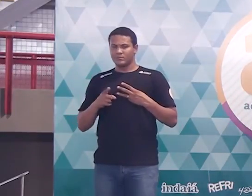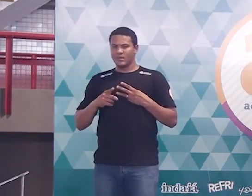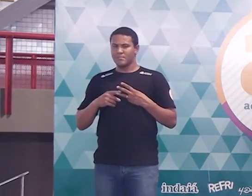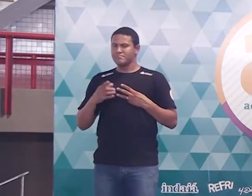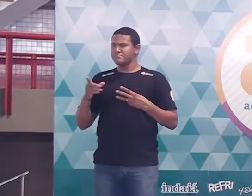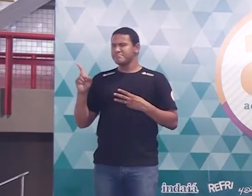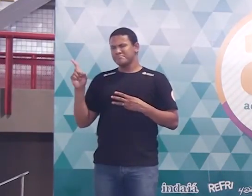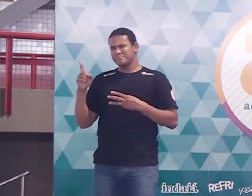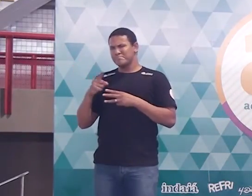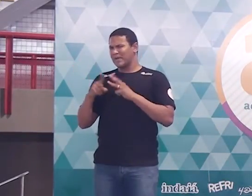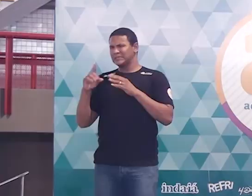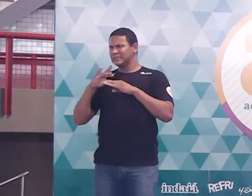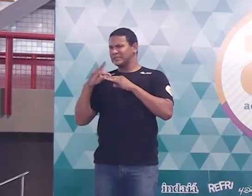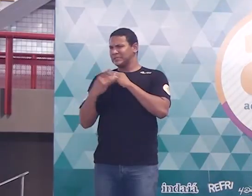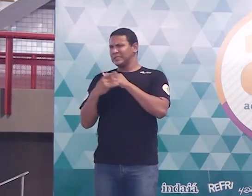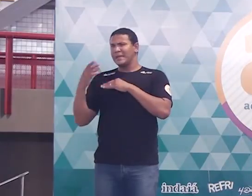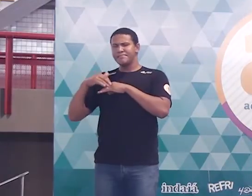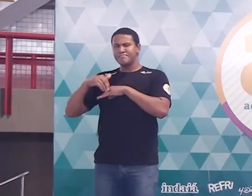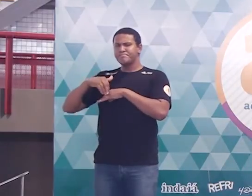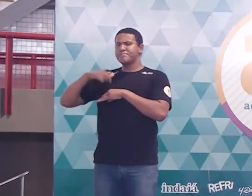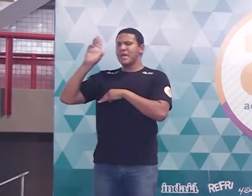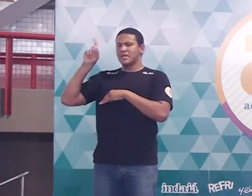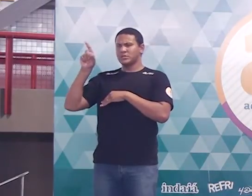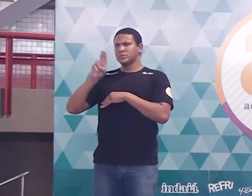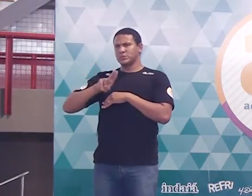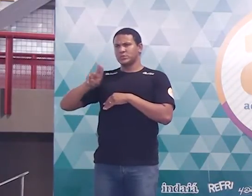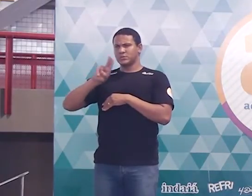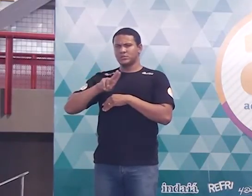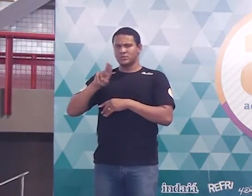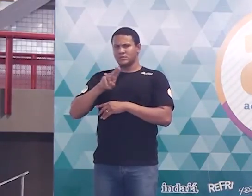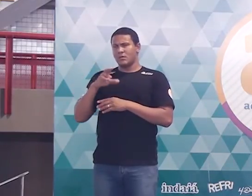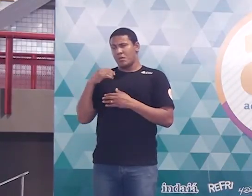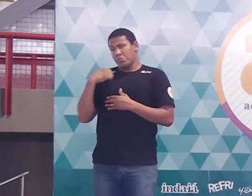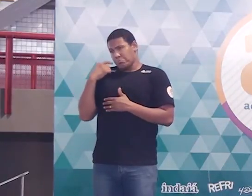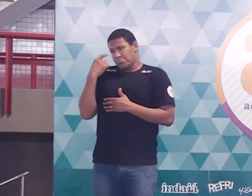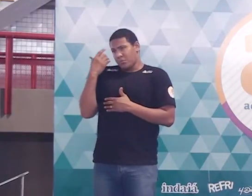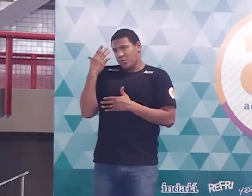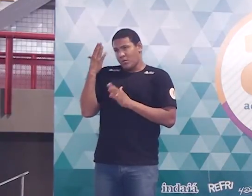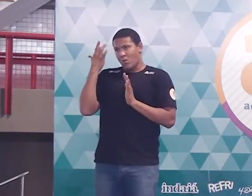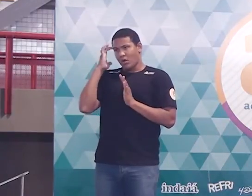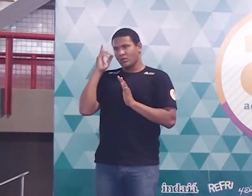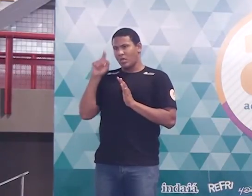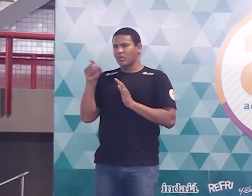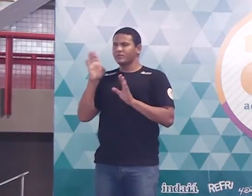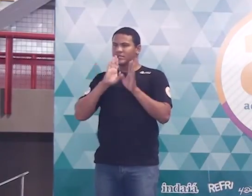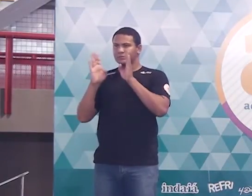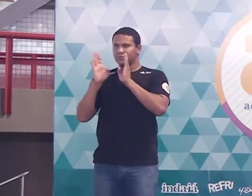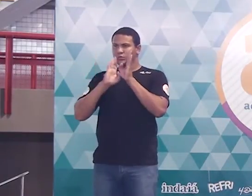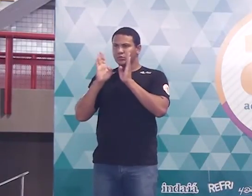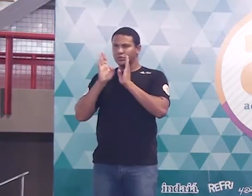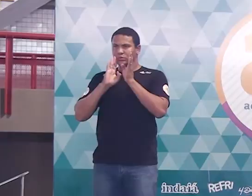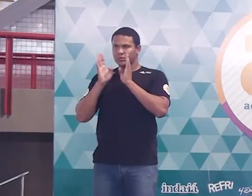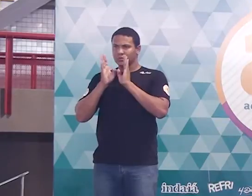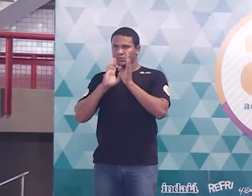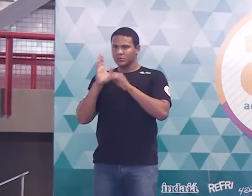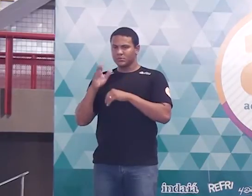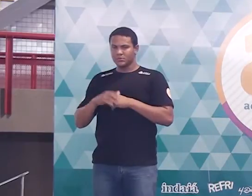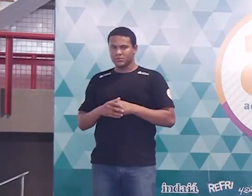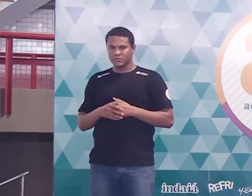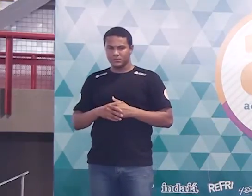aí, acho que a que mais vai ser útil para vocês, penso eu, é o Facebook, tá certo? Deixa eu só voltar lá.